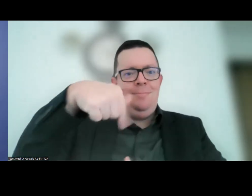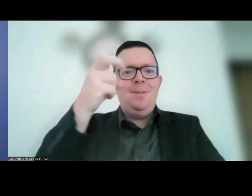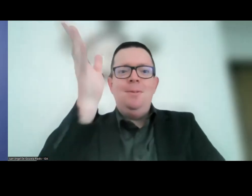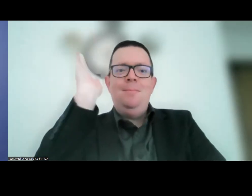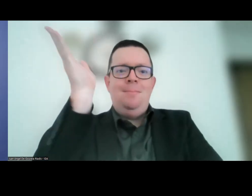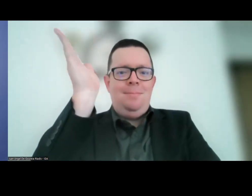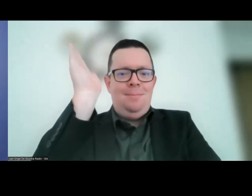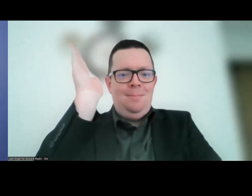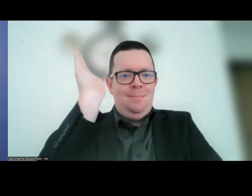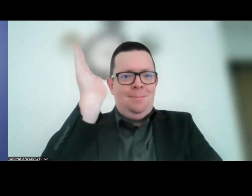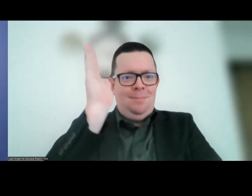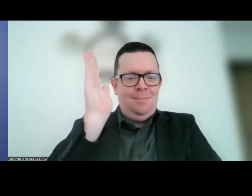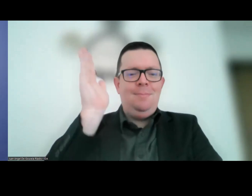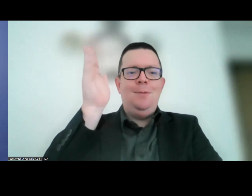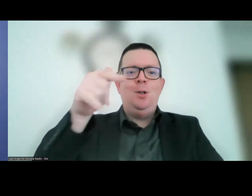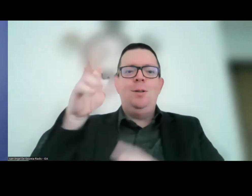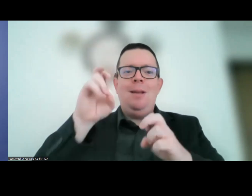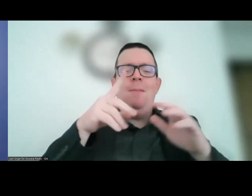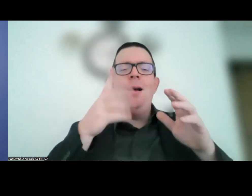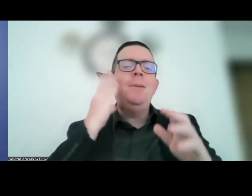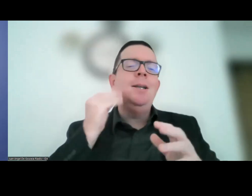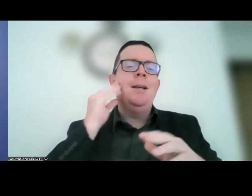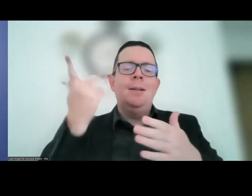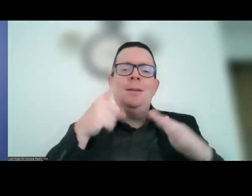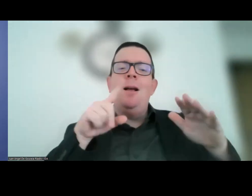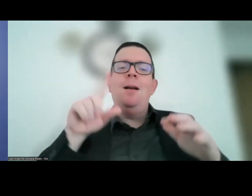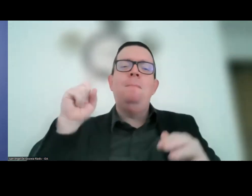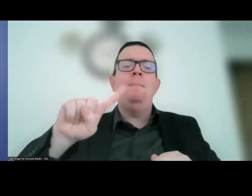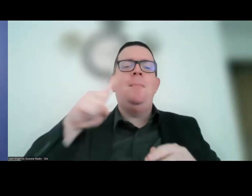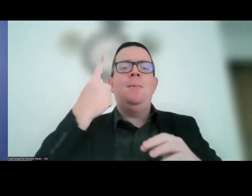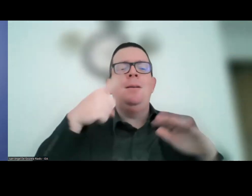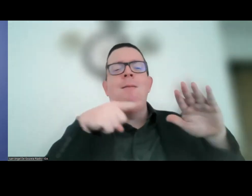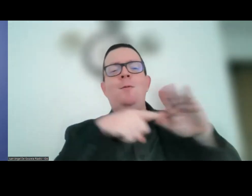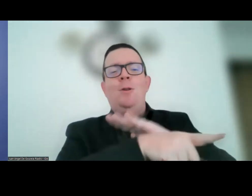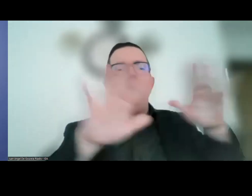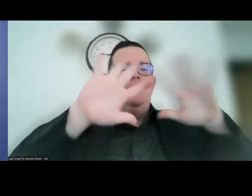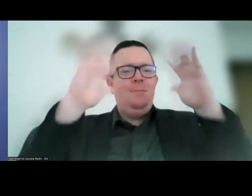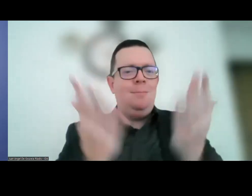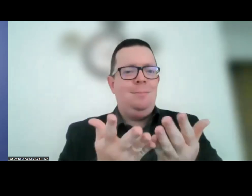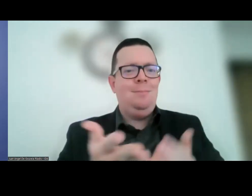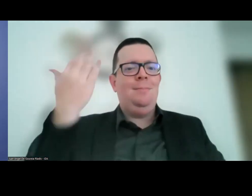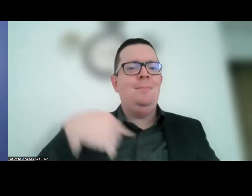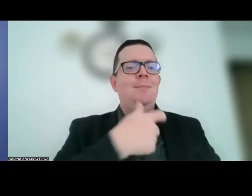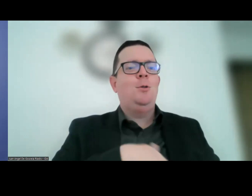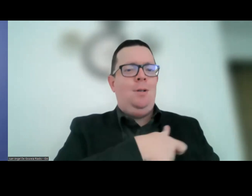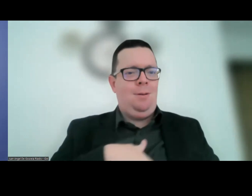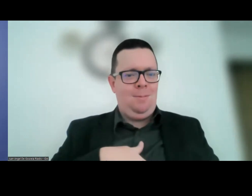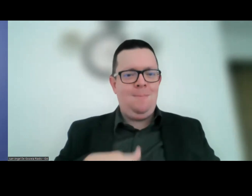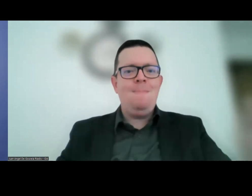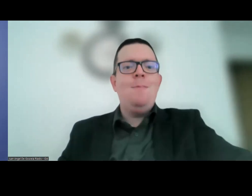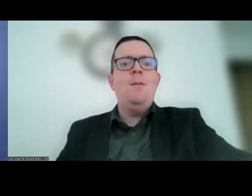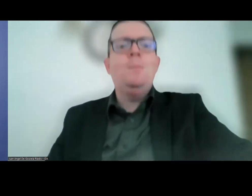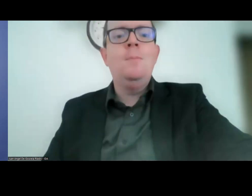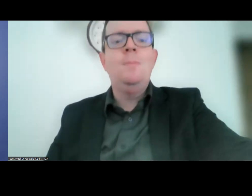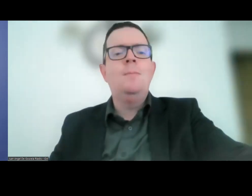un honor, es un placer para mí estar en esta mañana con todos ustedes para dar estas palabras de